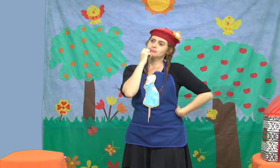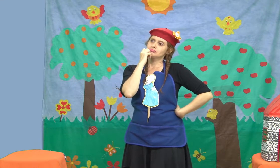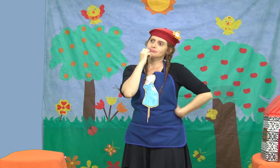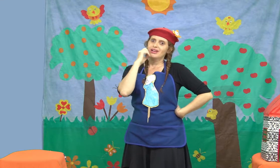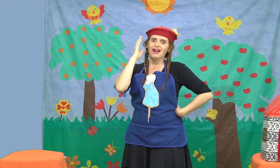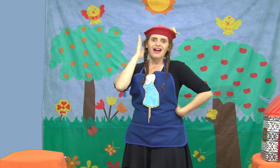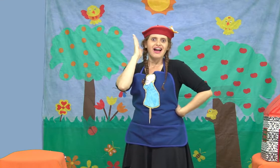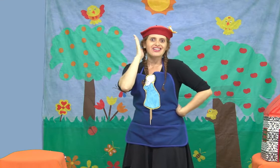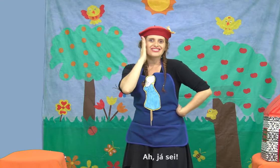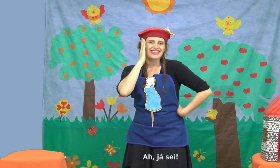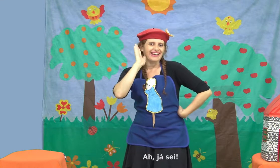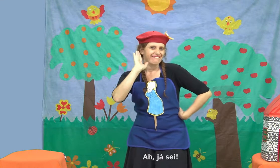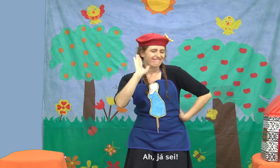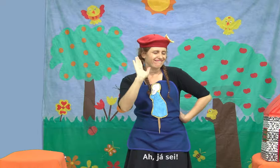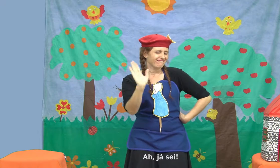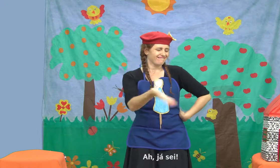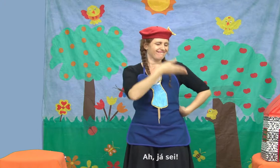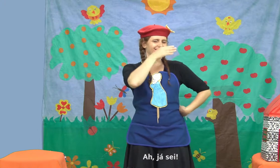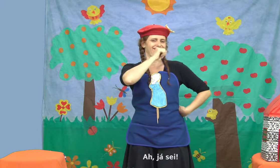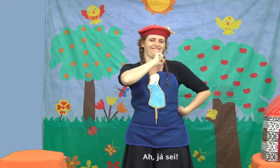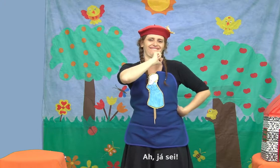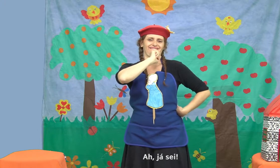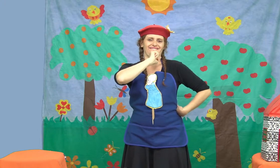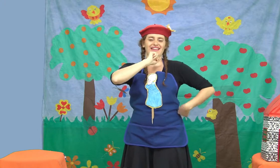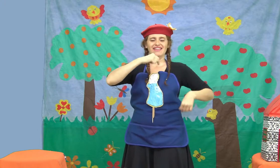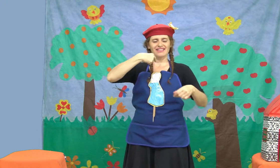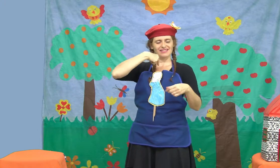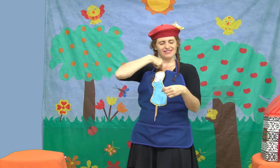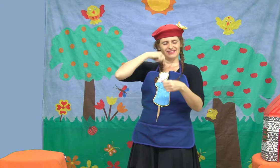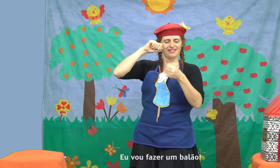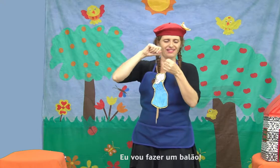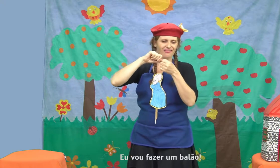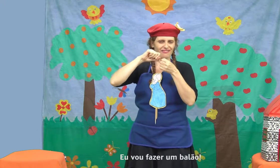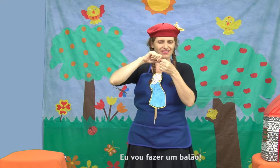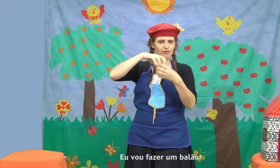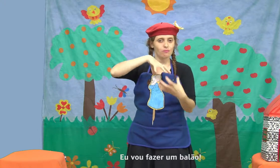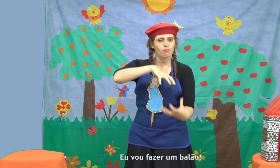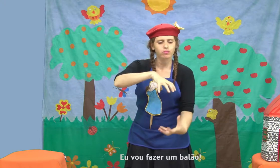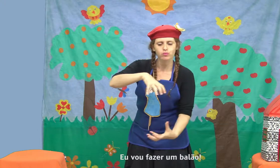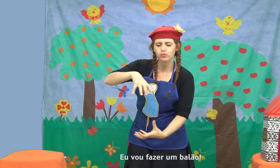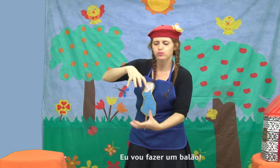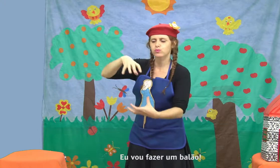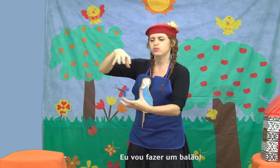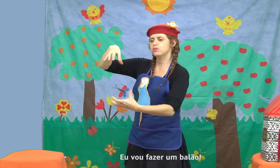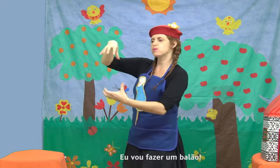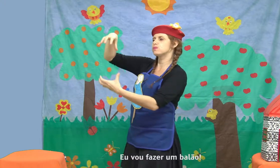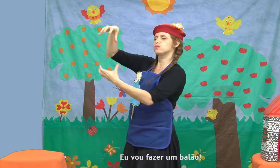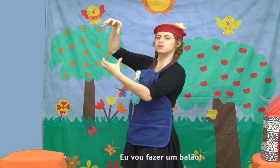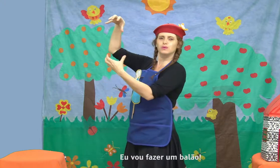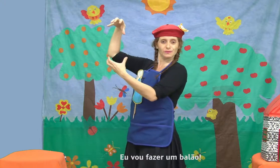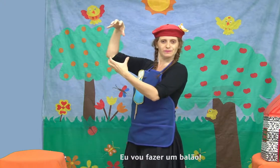há já sei e eu vou fazer um balão